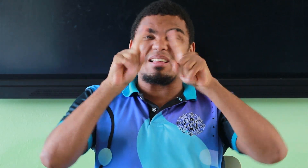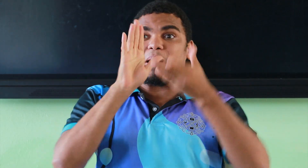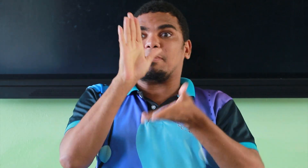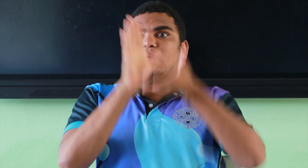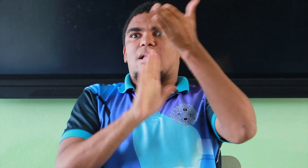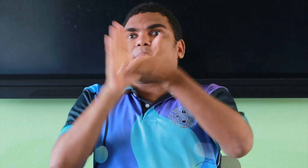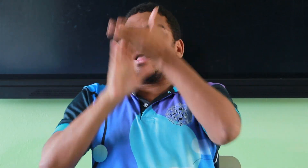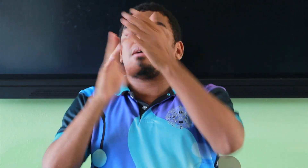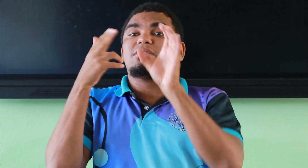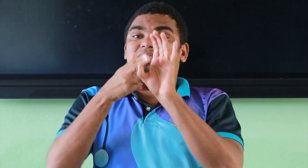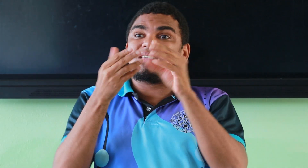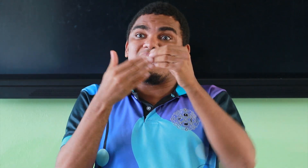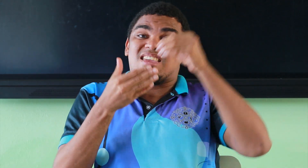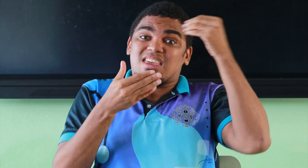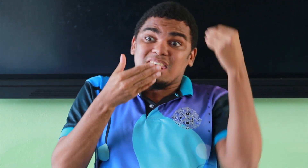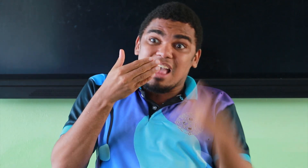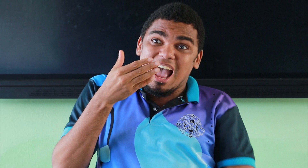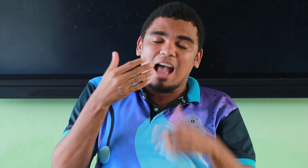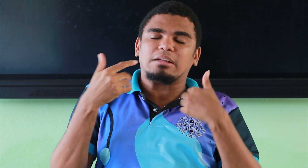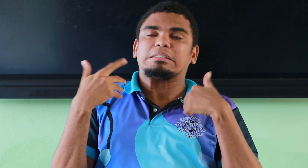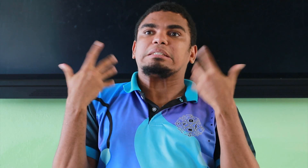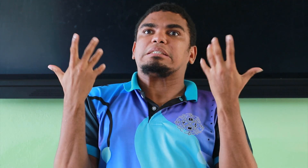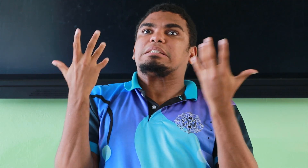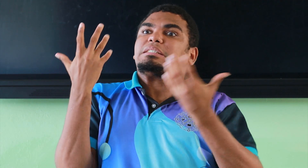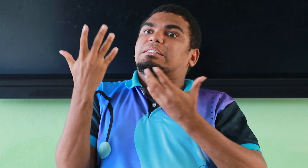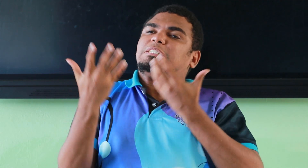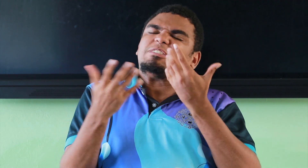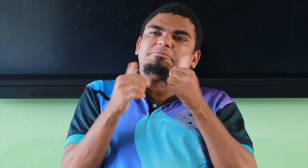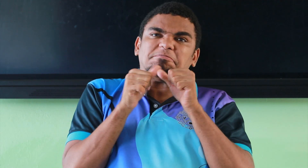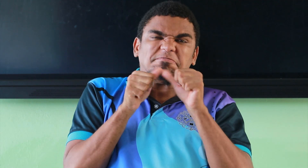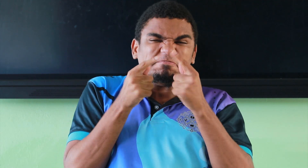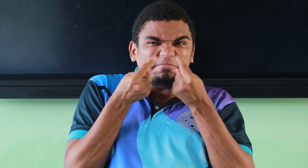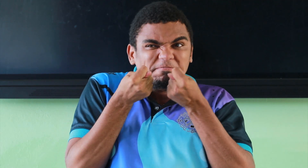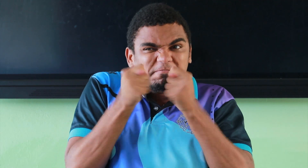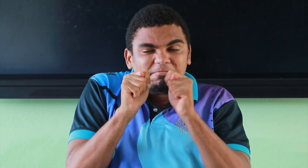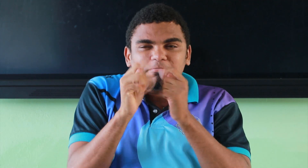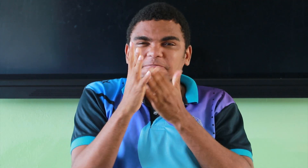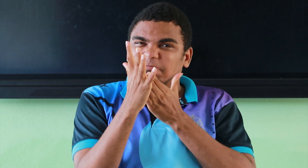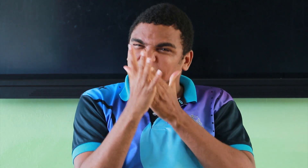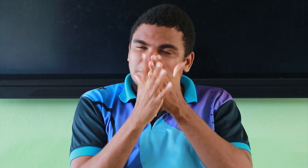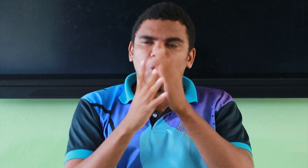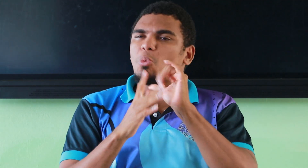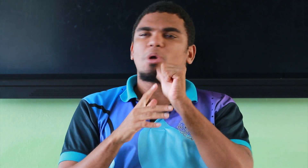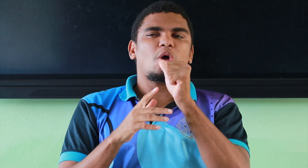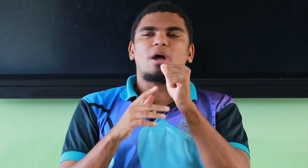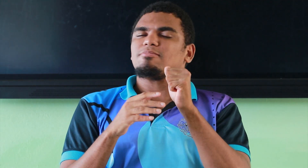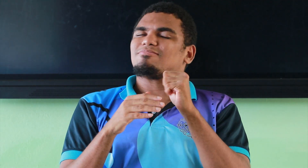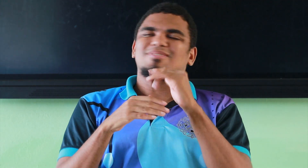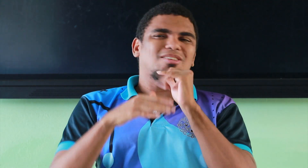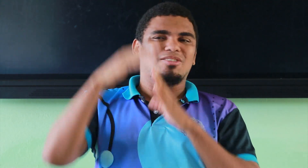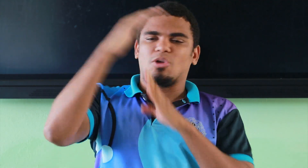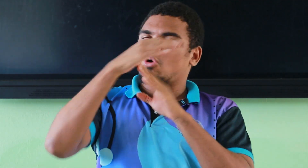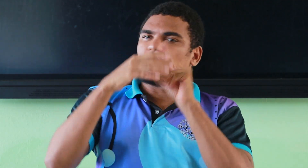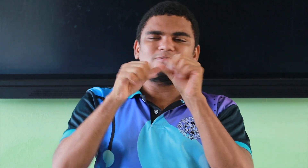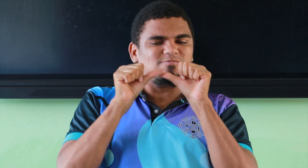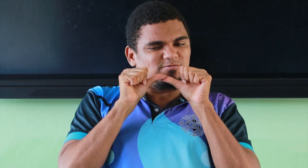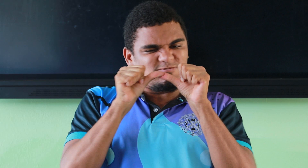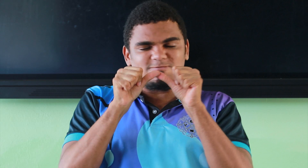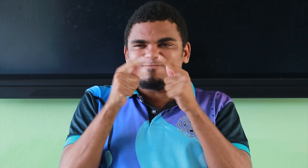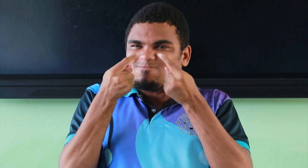Por ejemplo, los precios en los supermercados, la gasolina, todo eso aumentando. Era muy difícil, pero eso